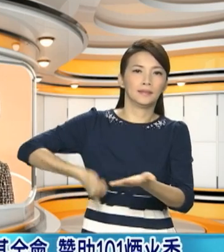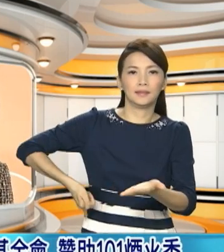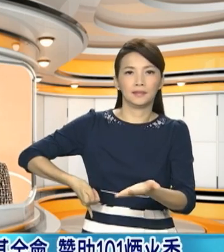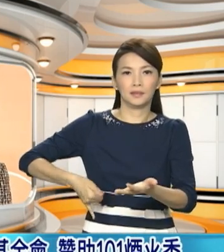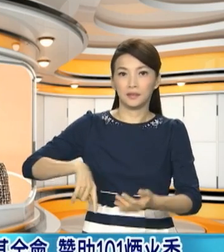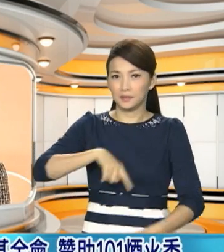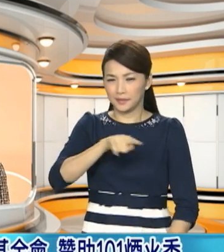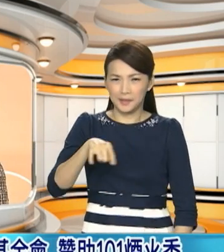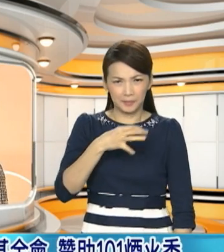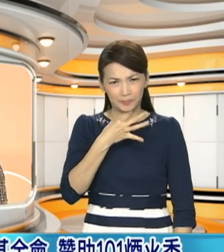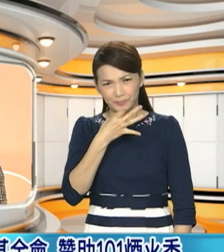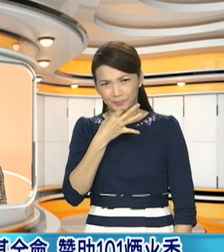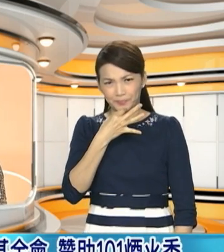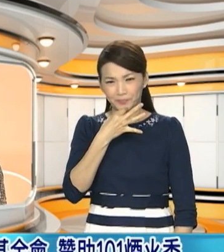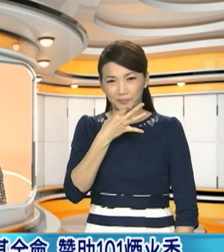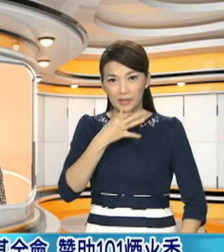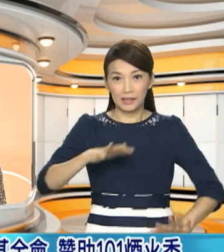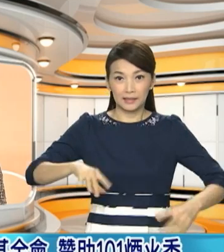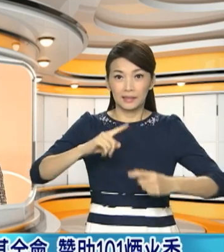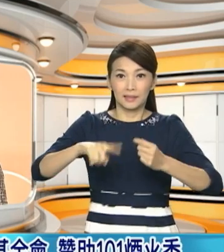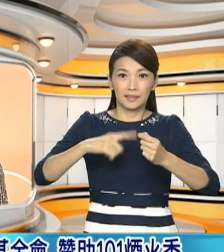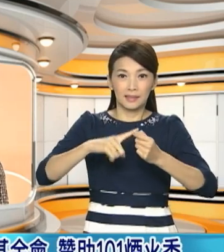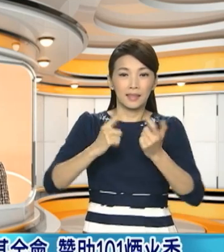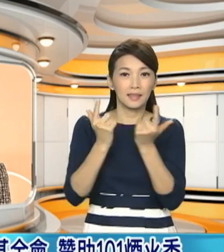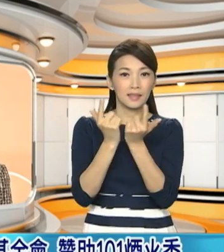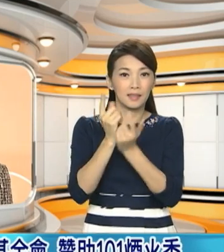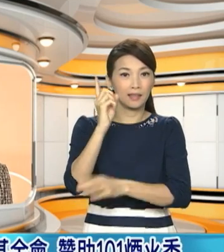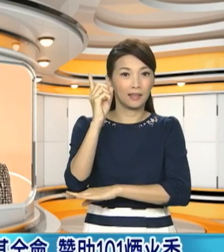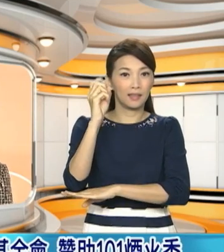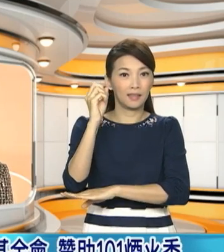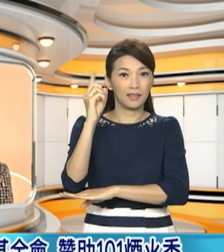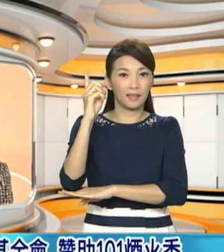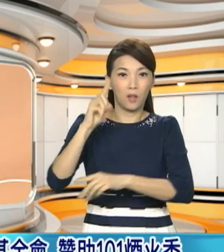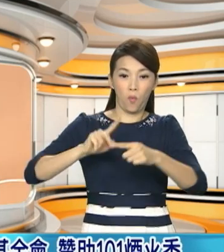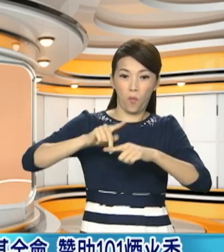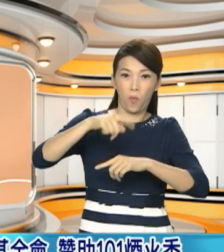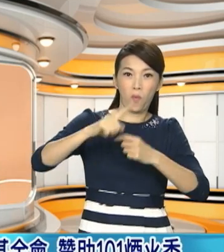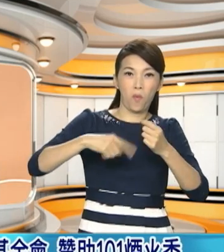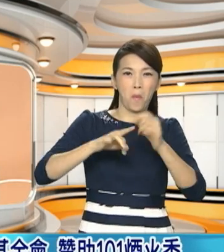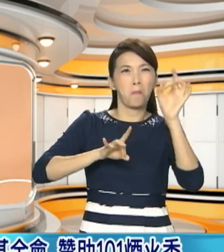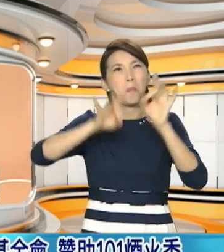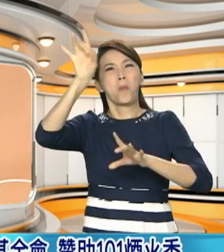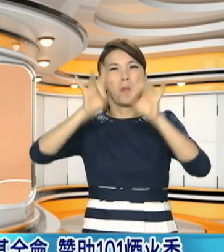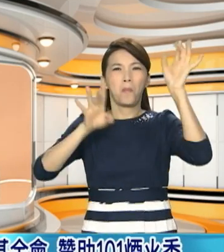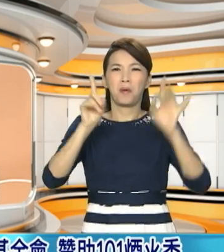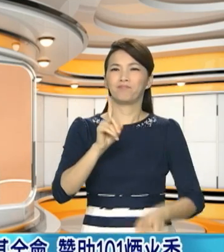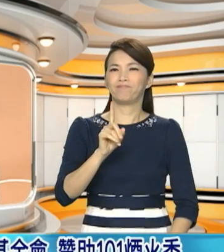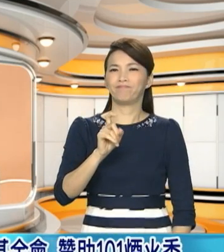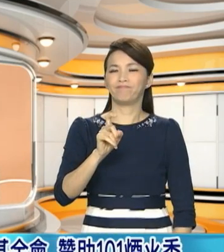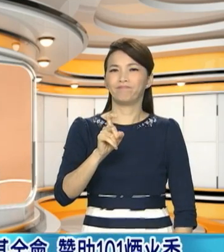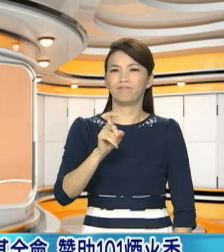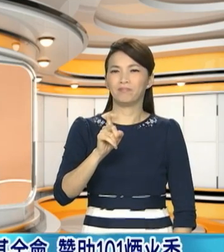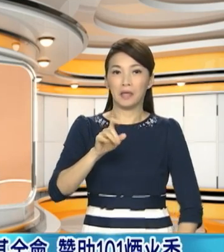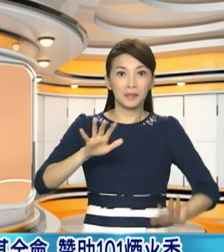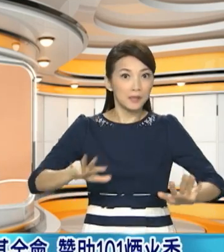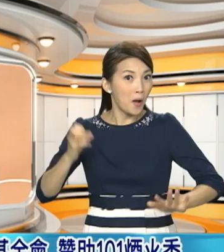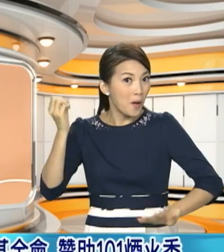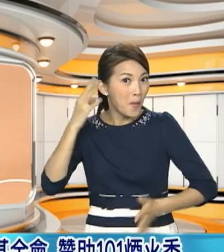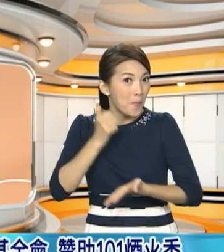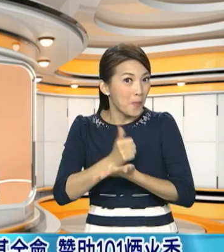年台北101的跨年烟火放不成了。现在有好消息传出，台北